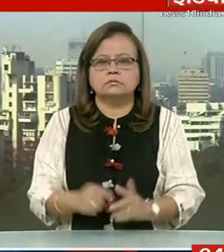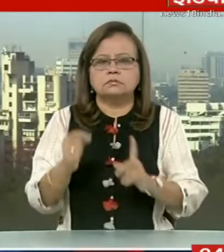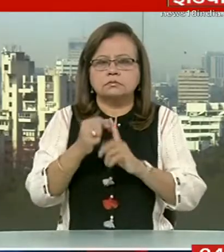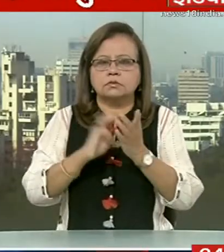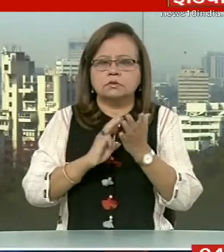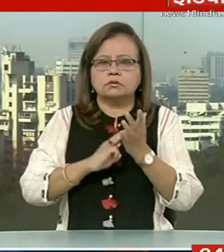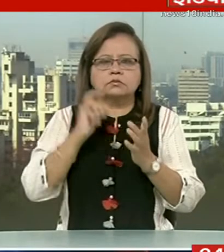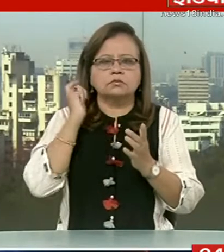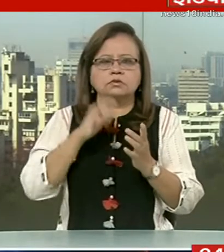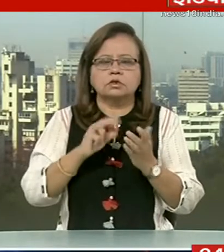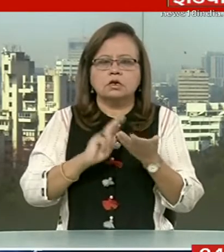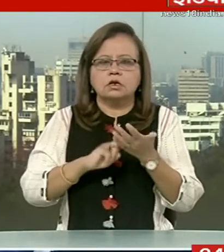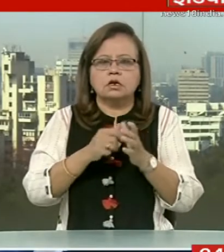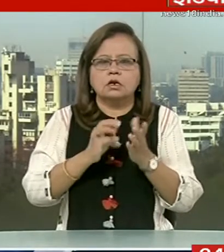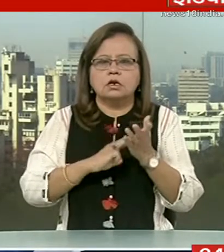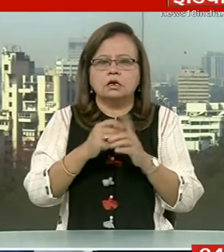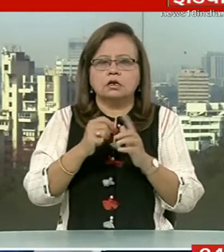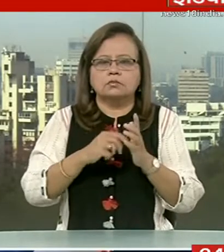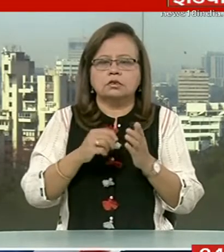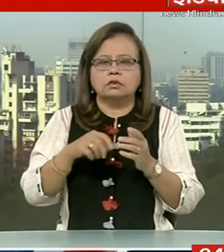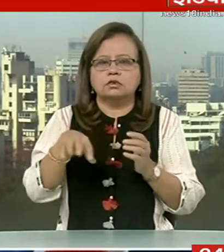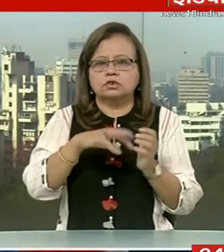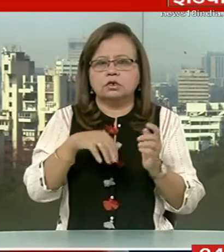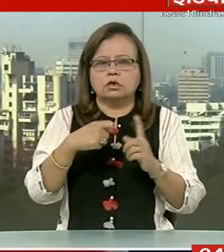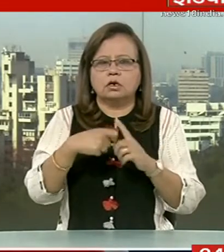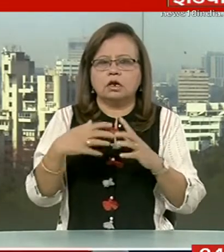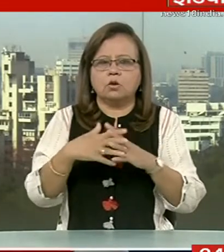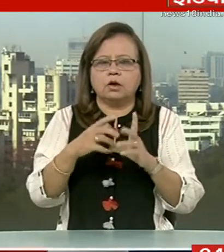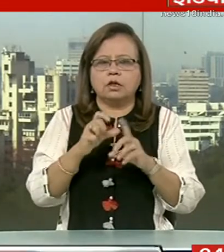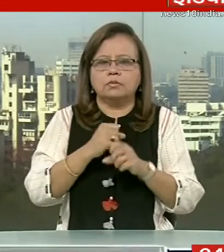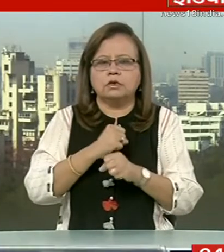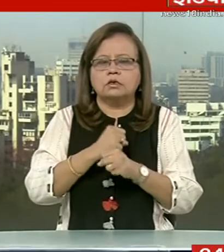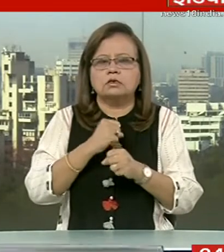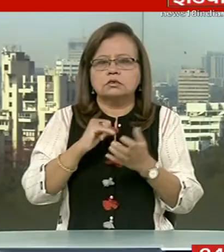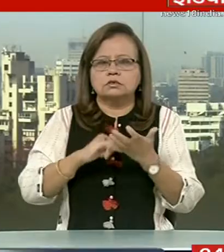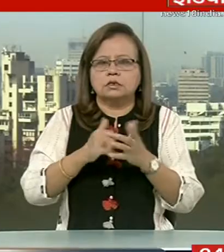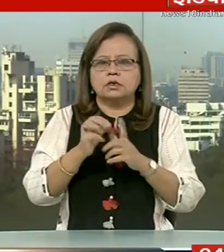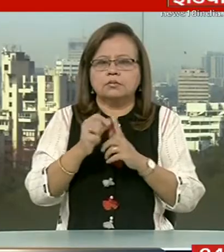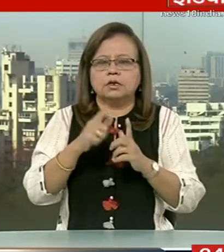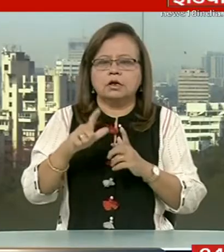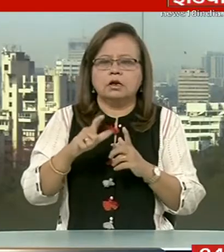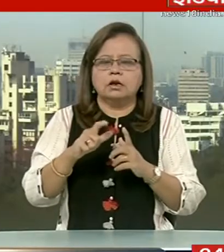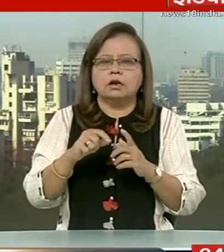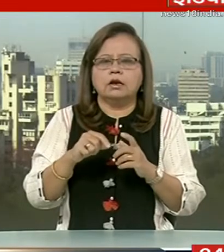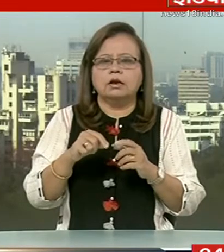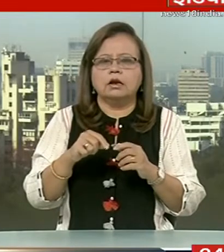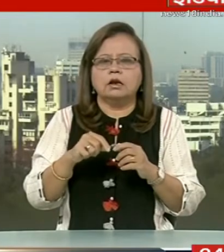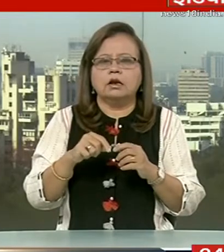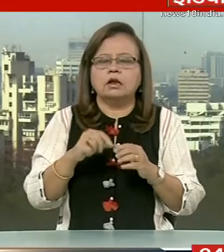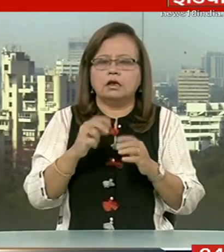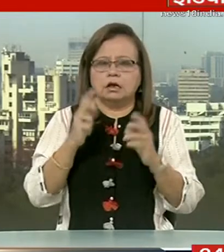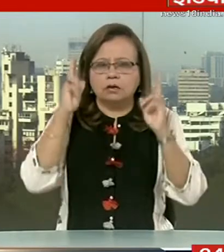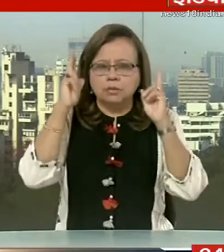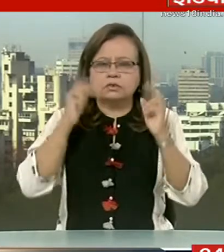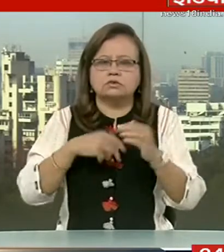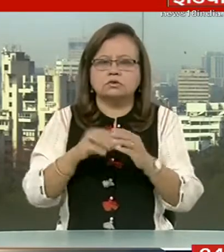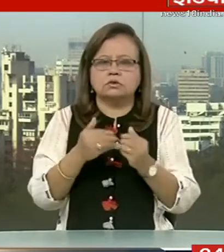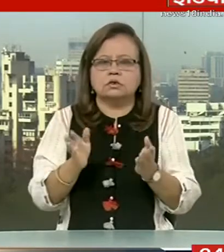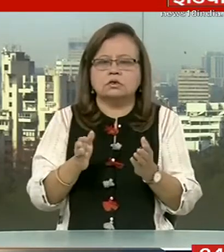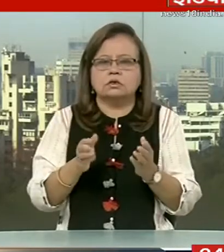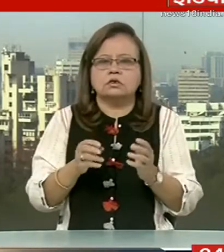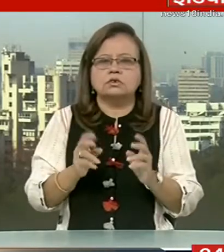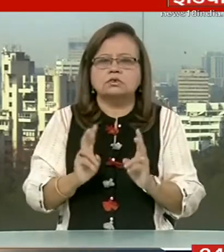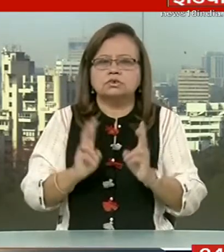कि प्रधानमंत्री नरेंद्र मोदी ने नर्मदा जिले के केवडिया में सरदार पटेल प्राणि उद्यान का उद्घाटन किया इस